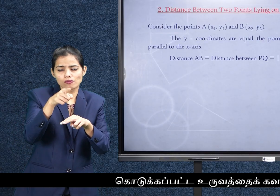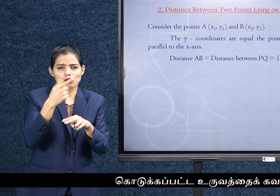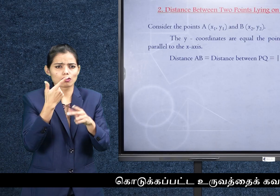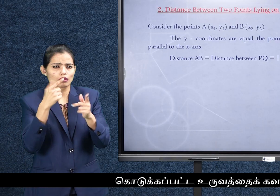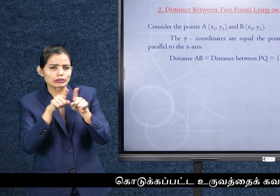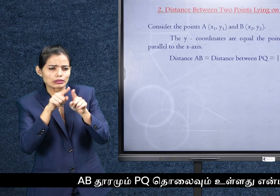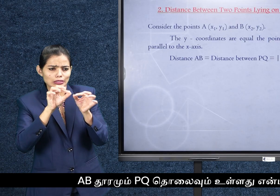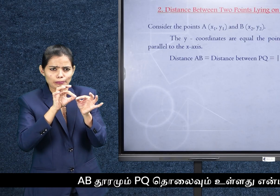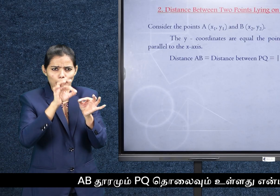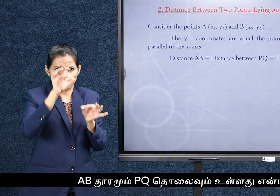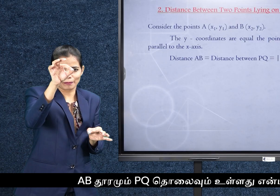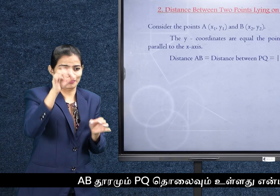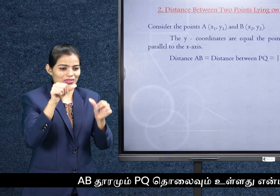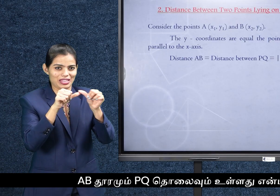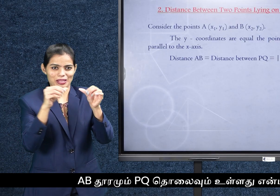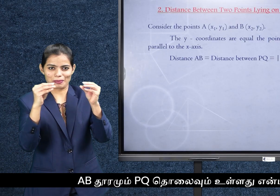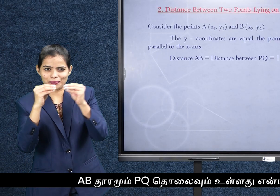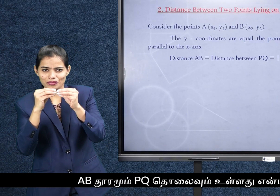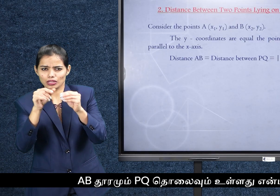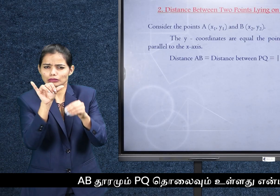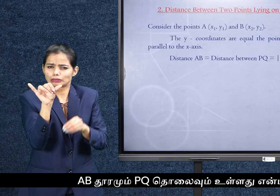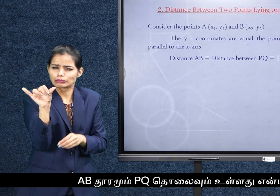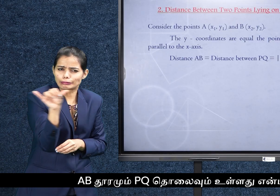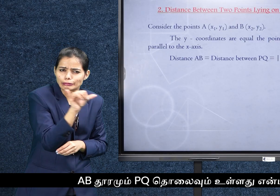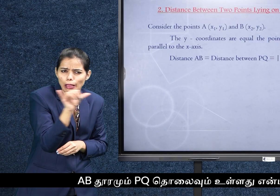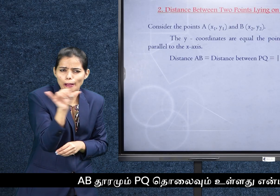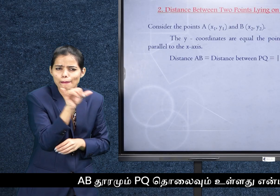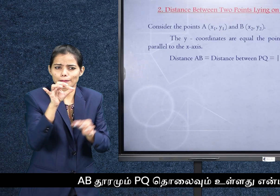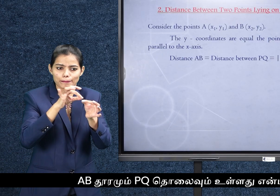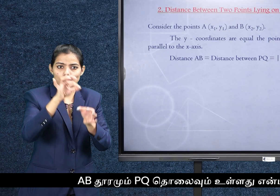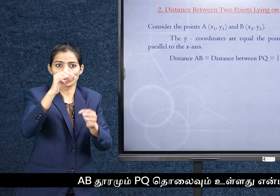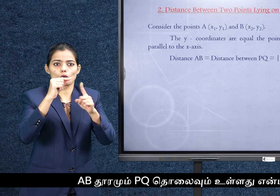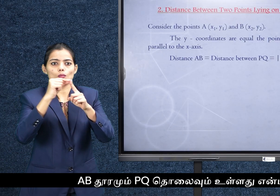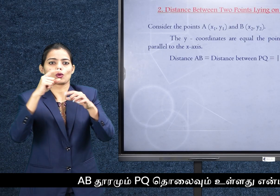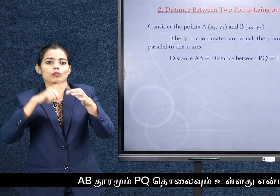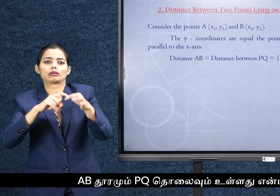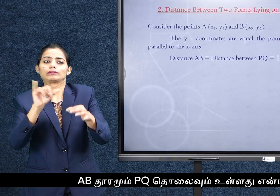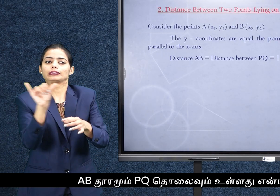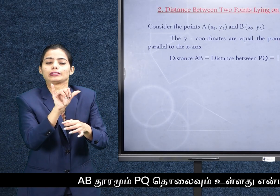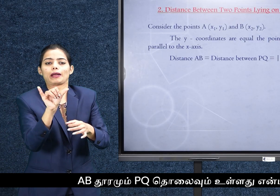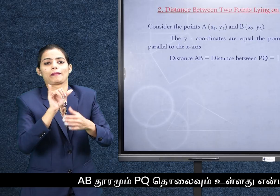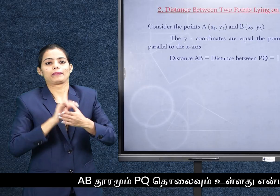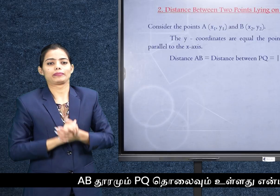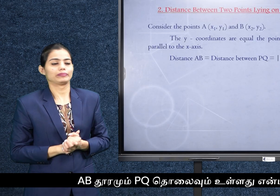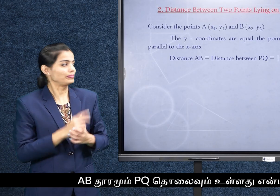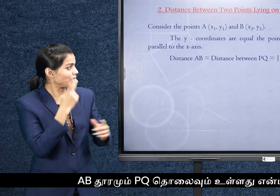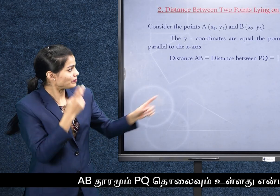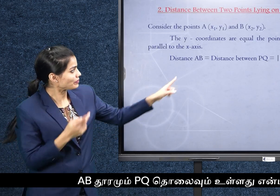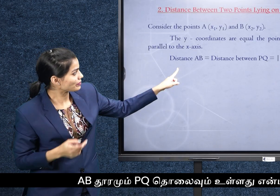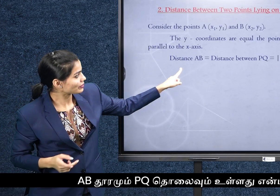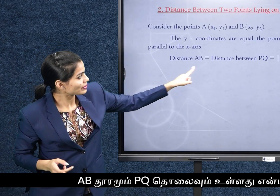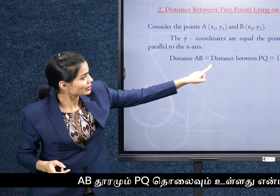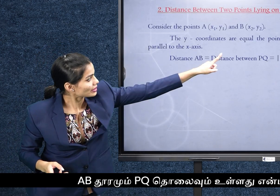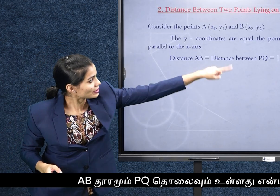கவனியுங்கள். AB தூரம் PQ தொலைவும் உள்ளது என்பது தெளிவாகிறது.